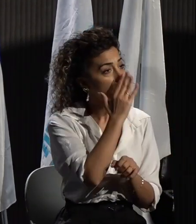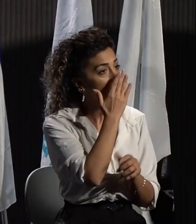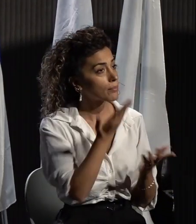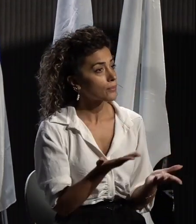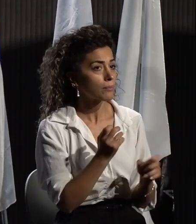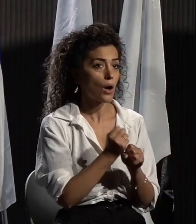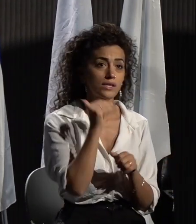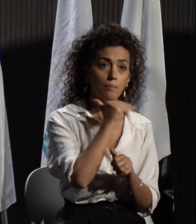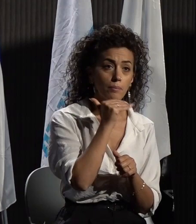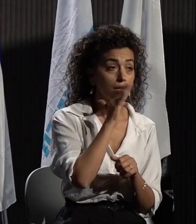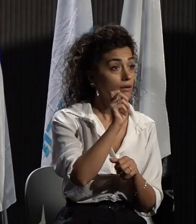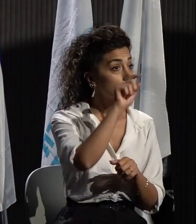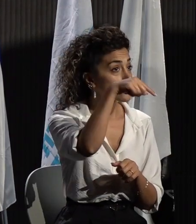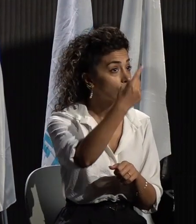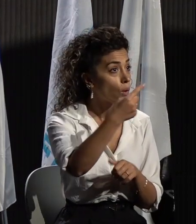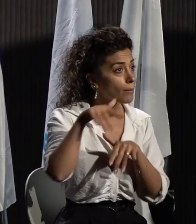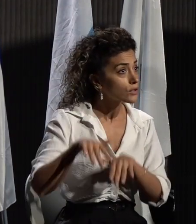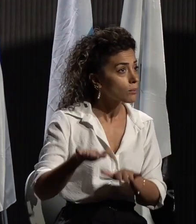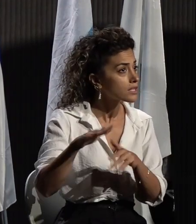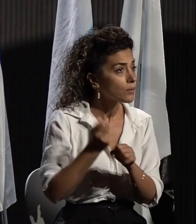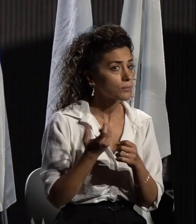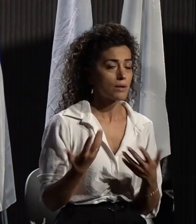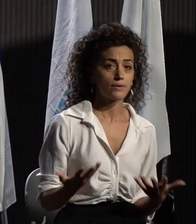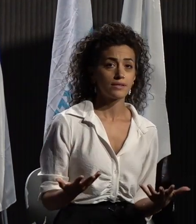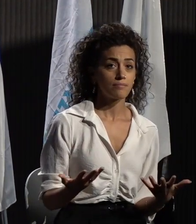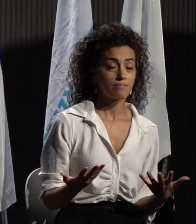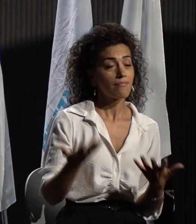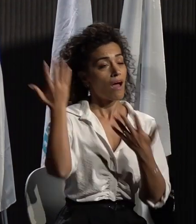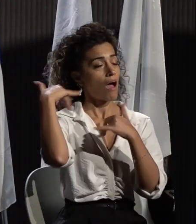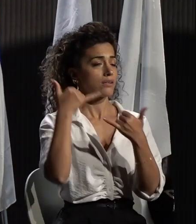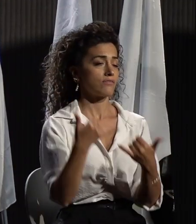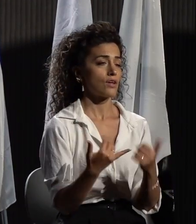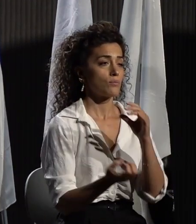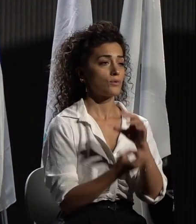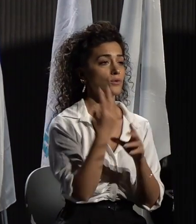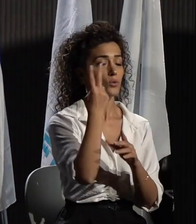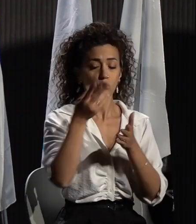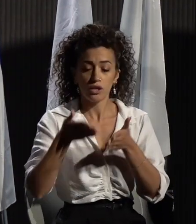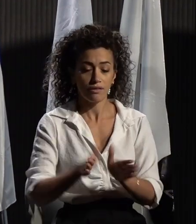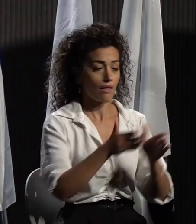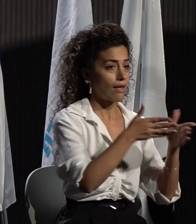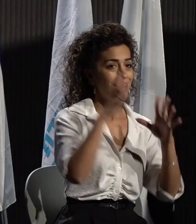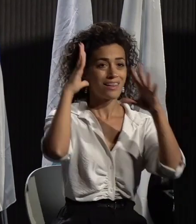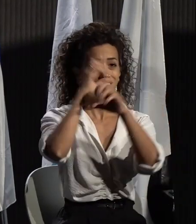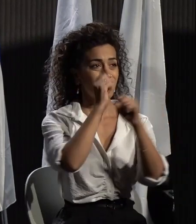ובפסח? ובשבוע הבא יום העצמאות. אז והיום נוצרו שני אפיקים מקבילים.